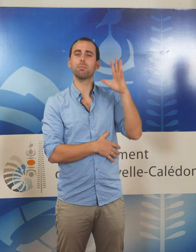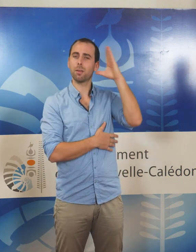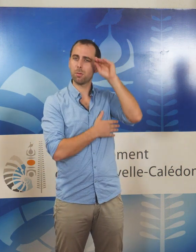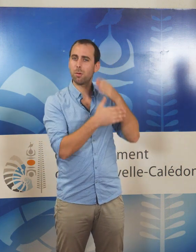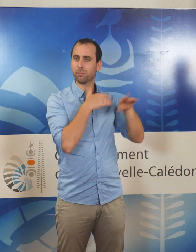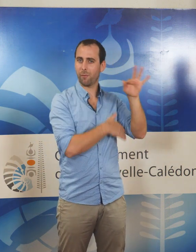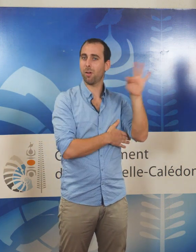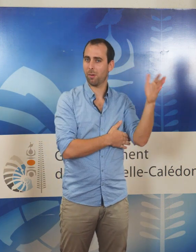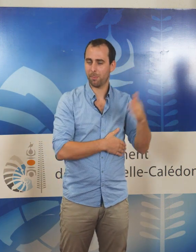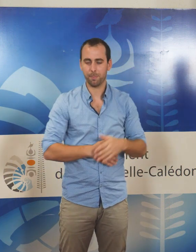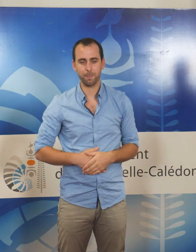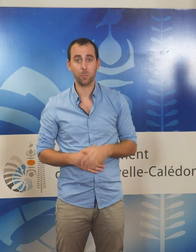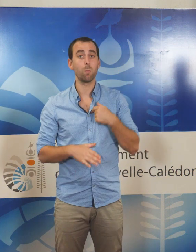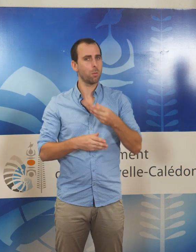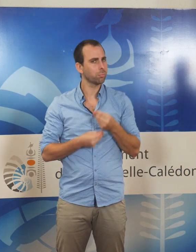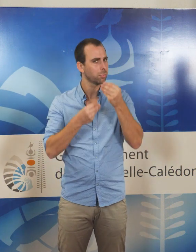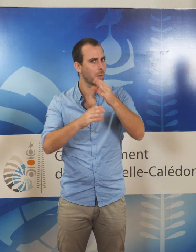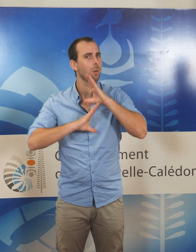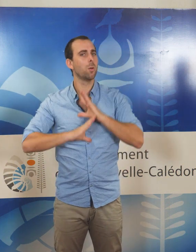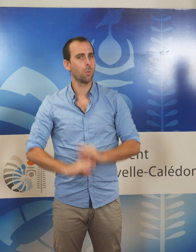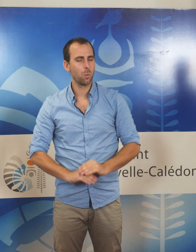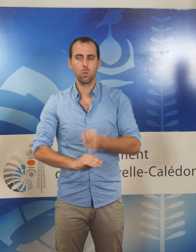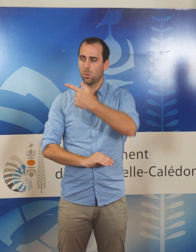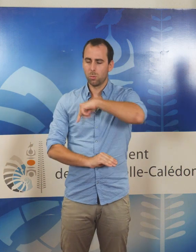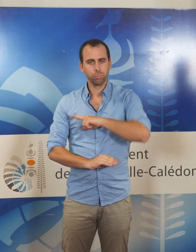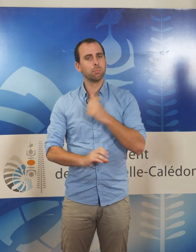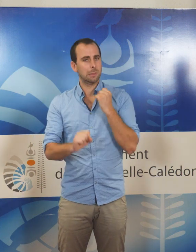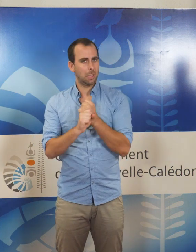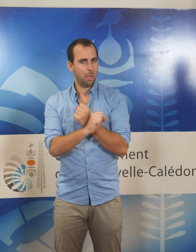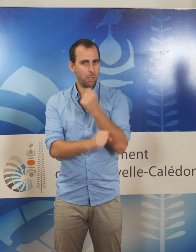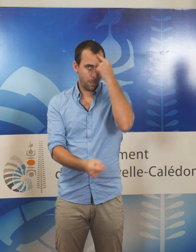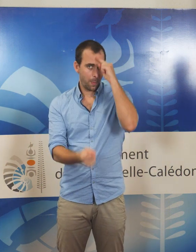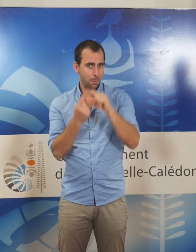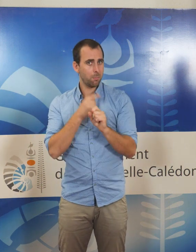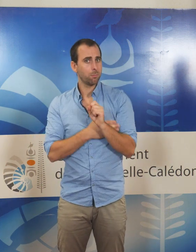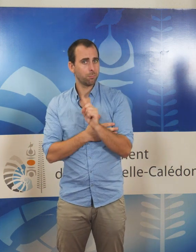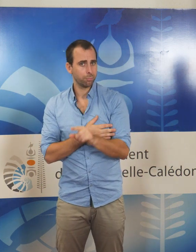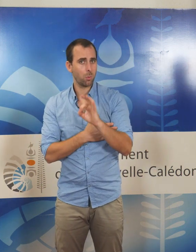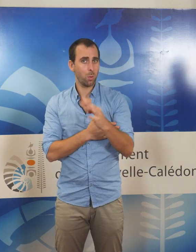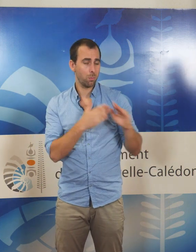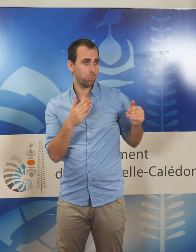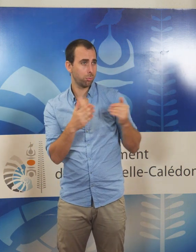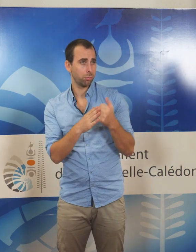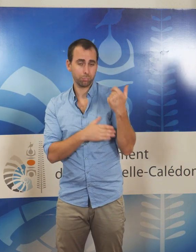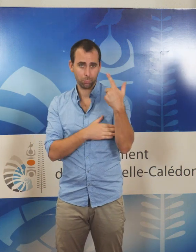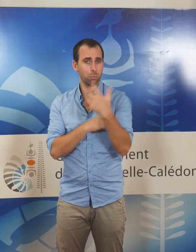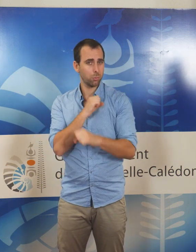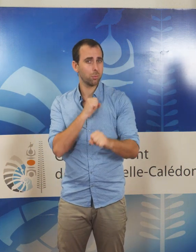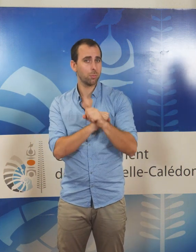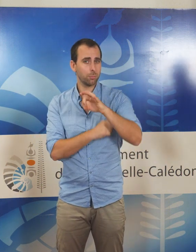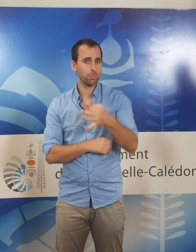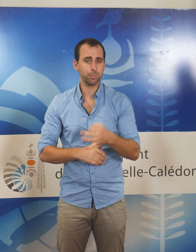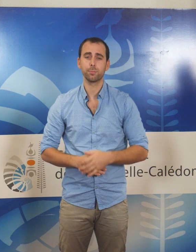métropole. Donc je voudrais les rassurer pour leur dire que nous sommes en train de travailler sur ce sujet depuis quelques semaines